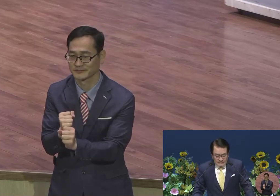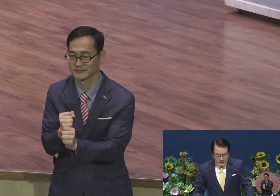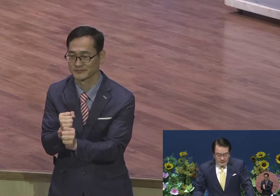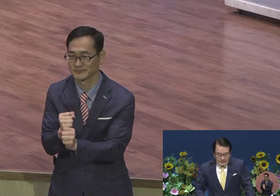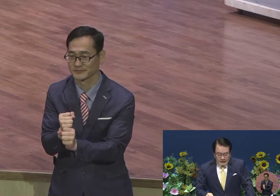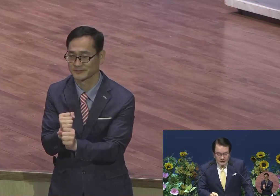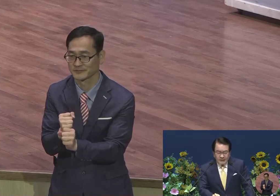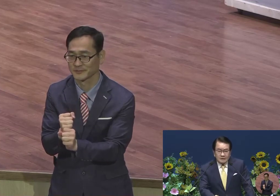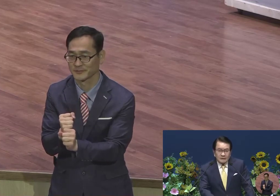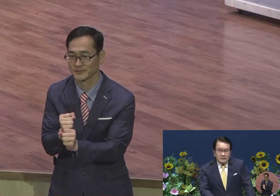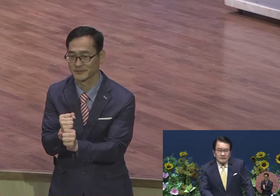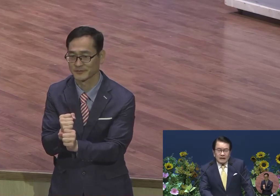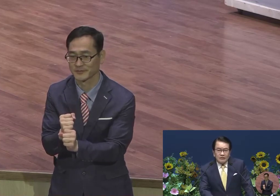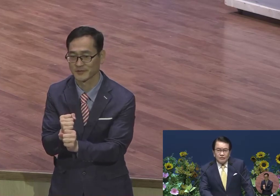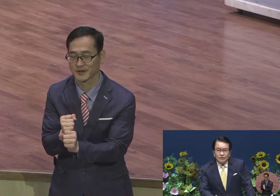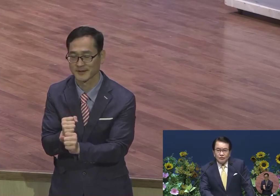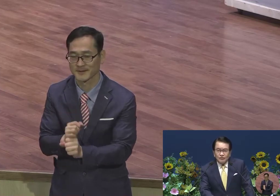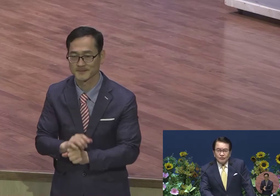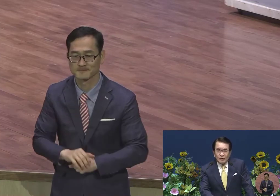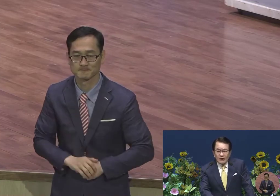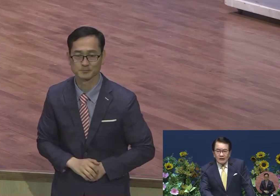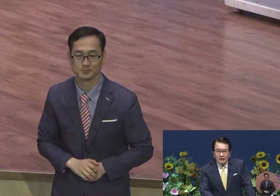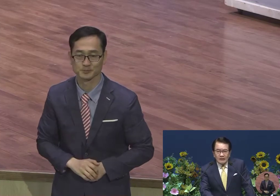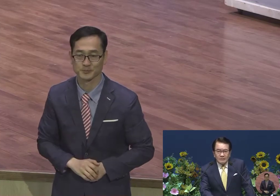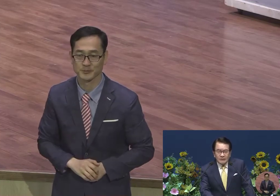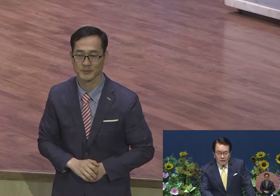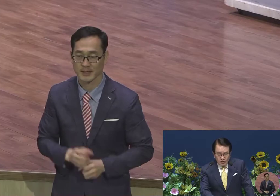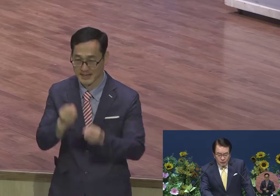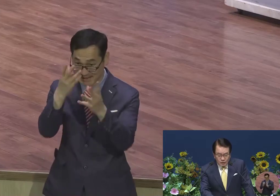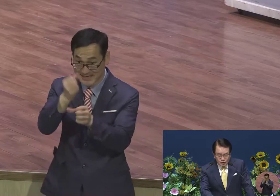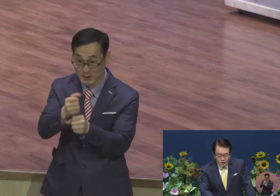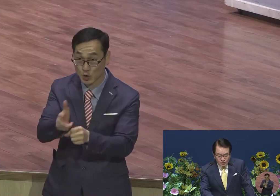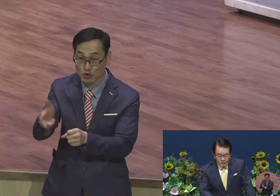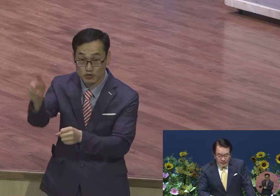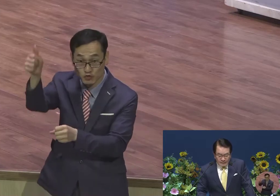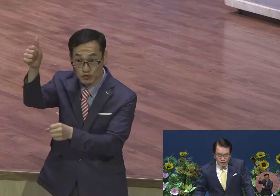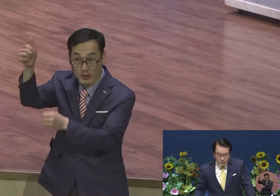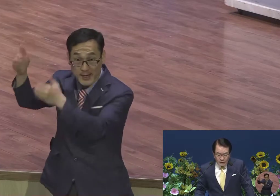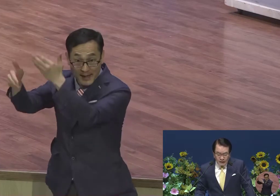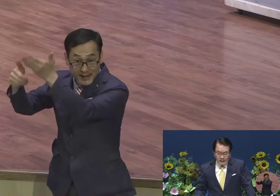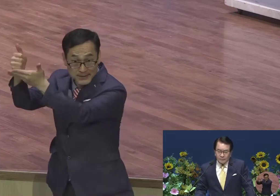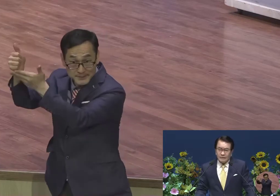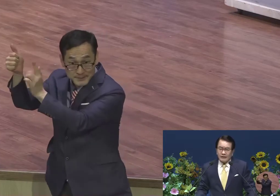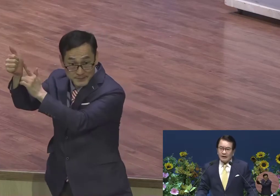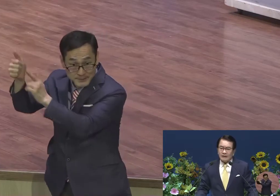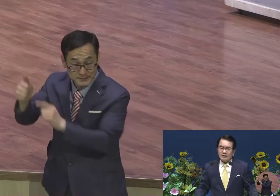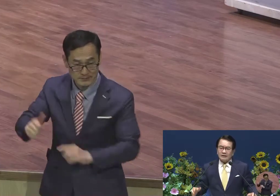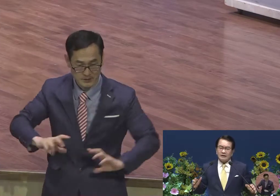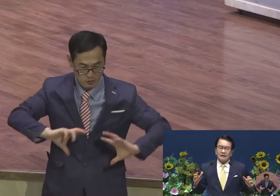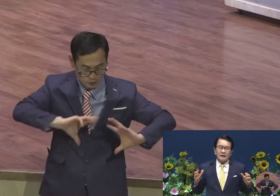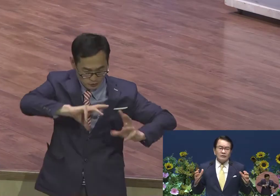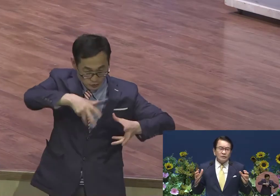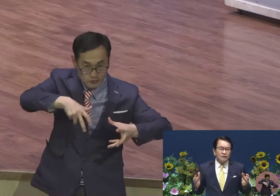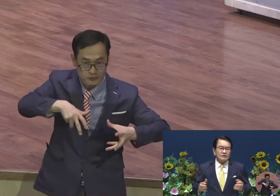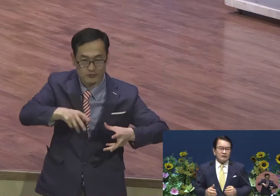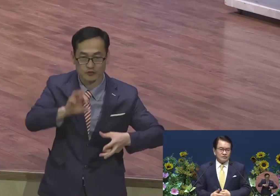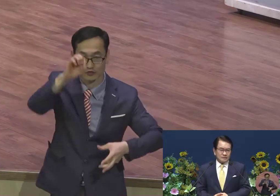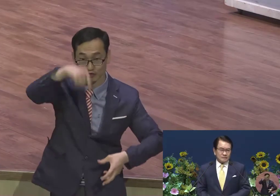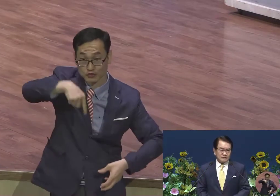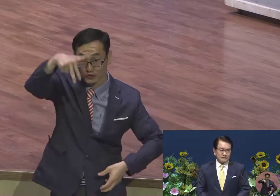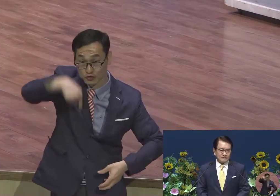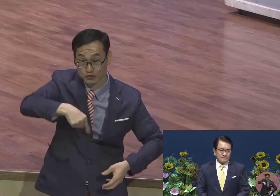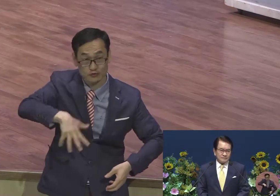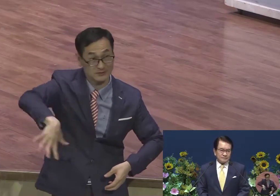다시 말해서 창조주 하나님이 우주 마물과 함께 인간도